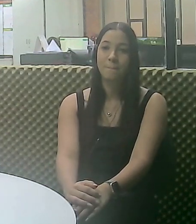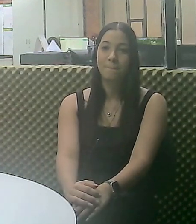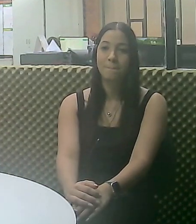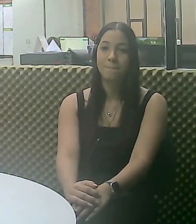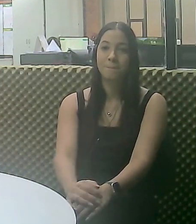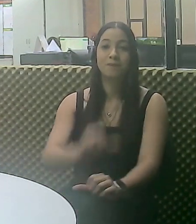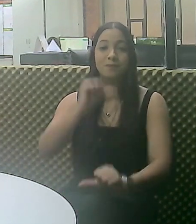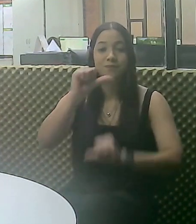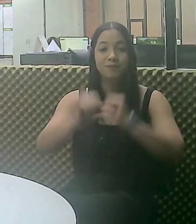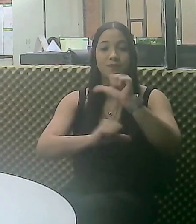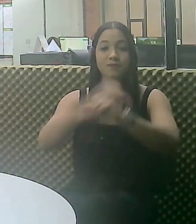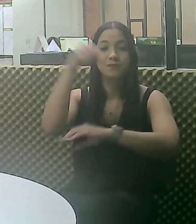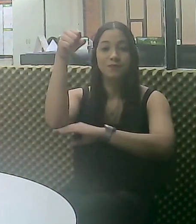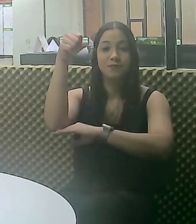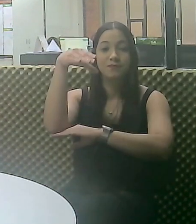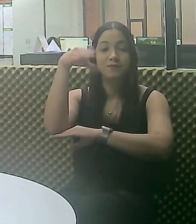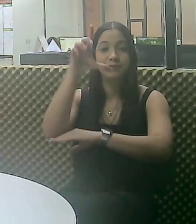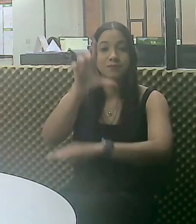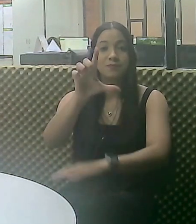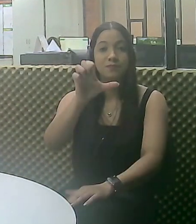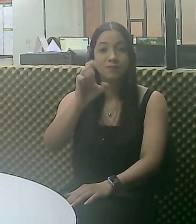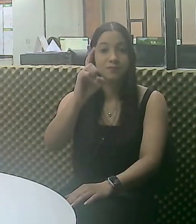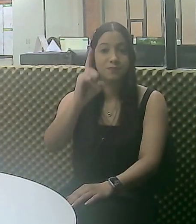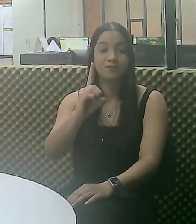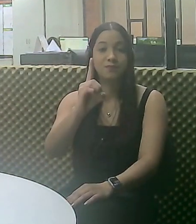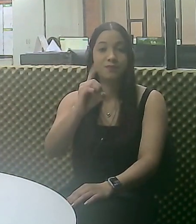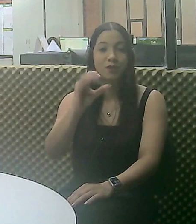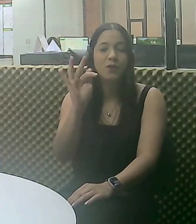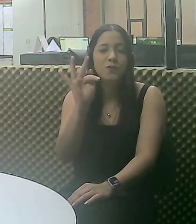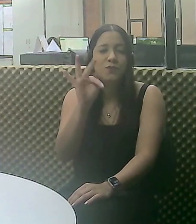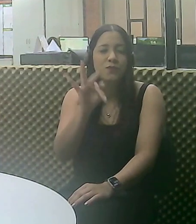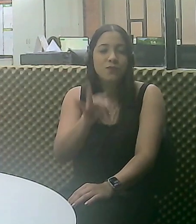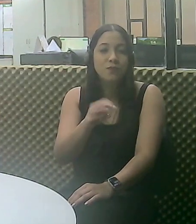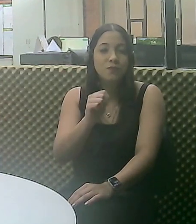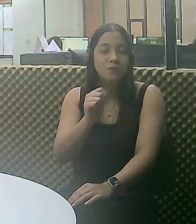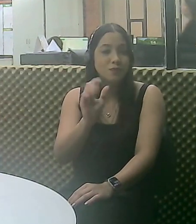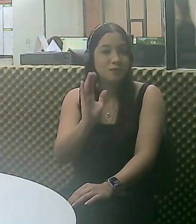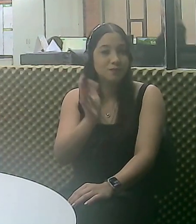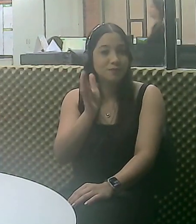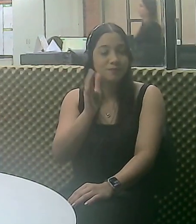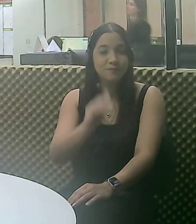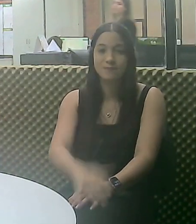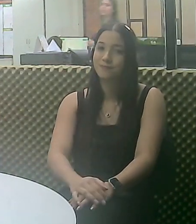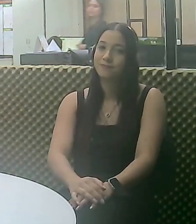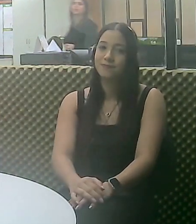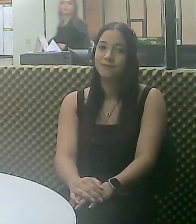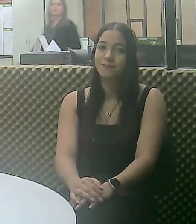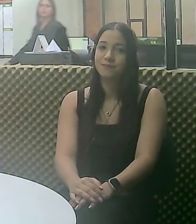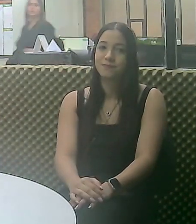A troca da iluminação com lâmpadas de LED está na fase final.